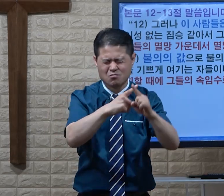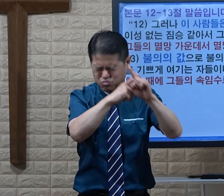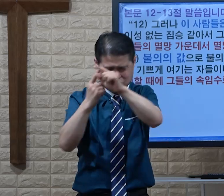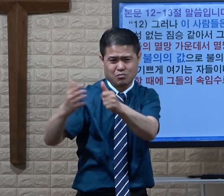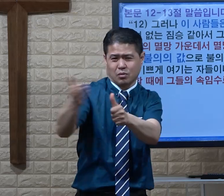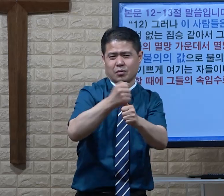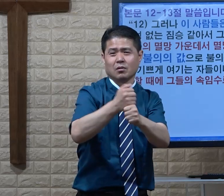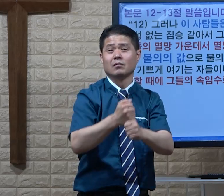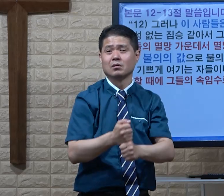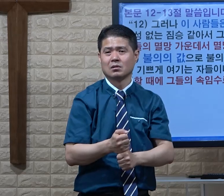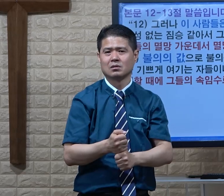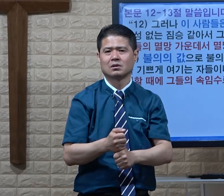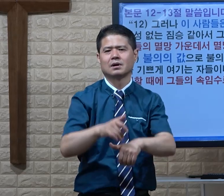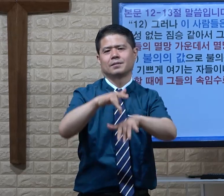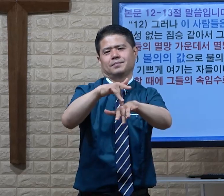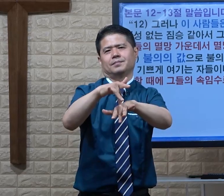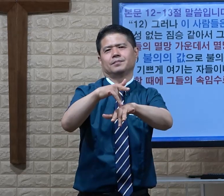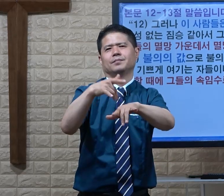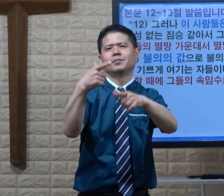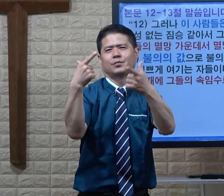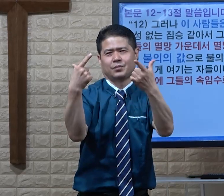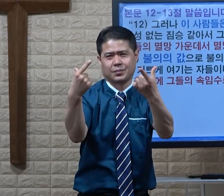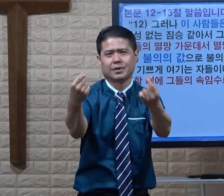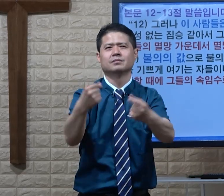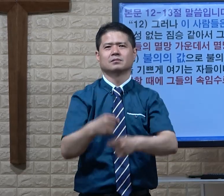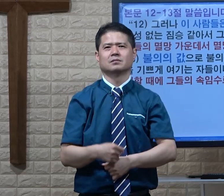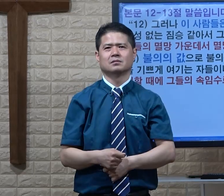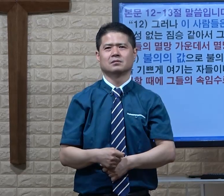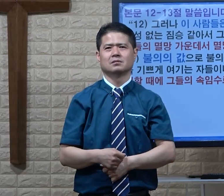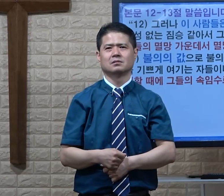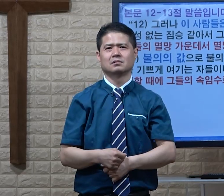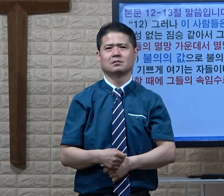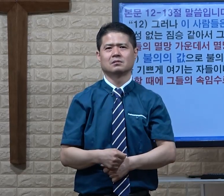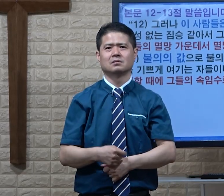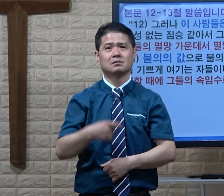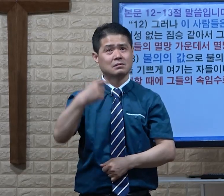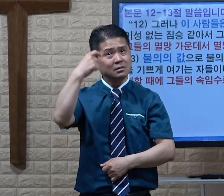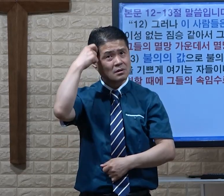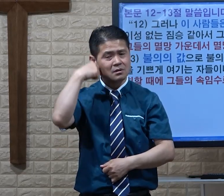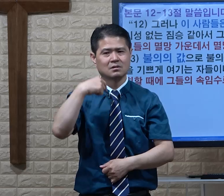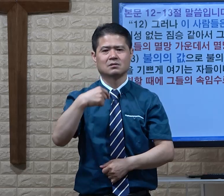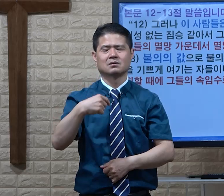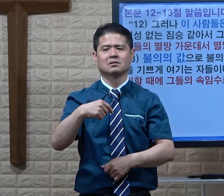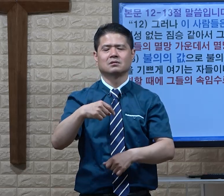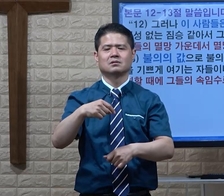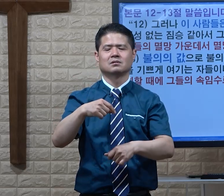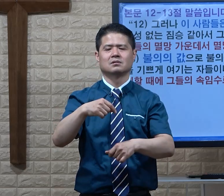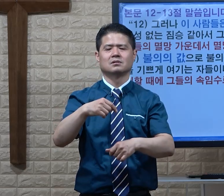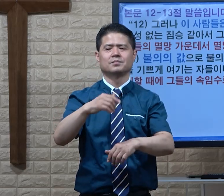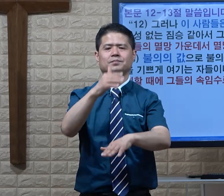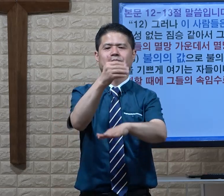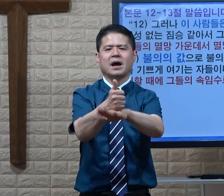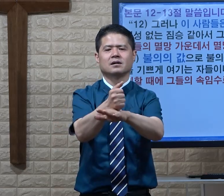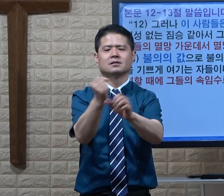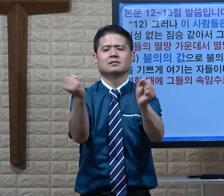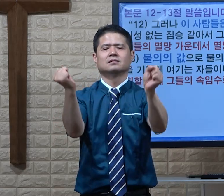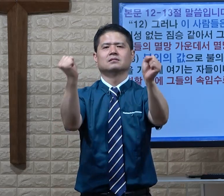그들은 그들과 똑같은 존재로 사람들을 잡는 모습이 사탄과 같다는 것입니다. 여러분들 한번 생각해